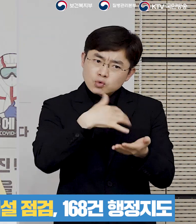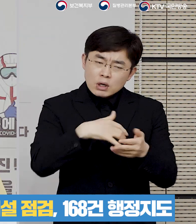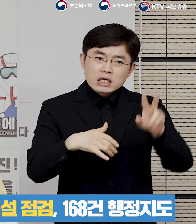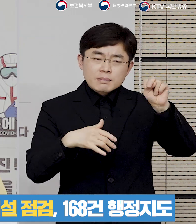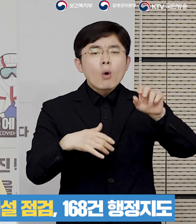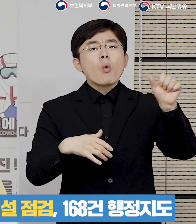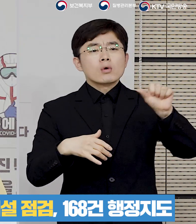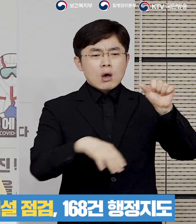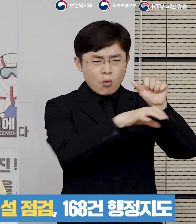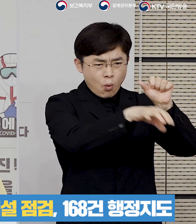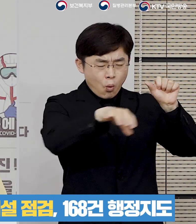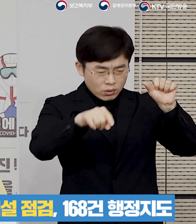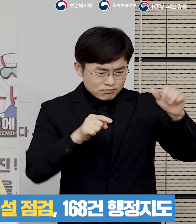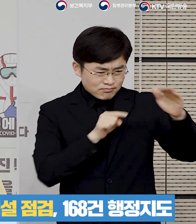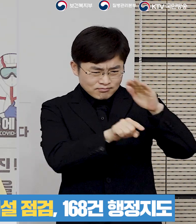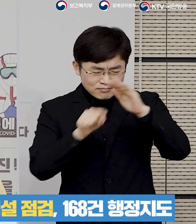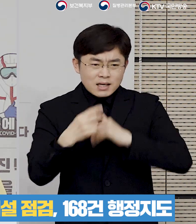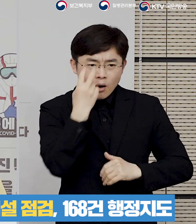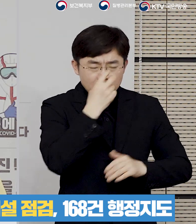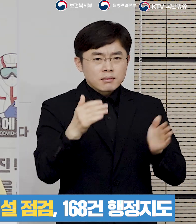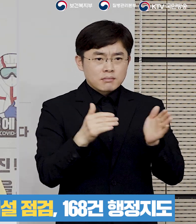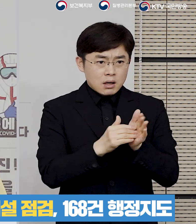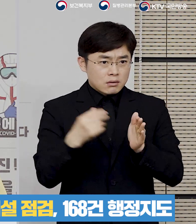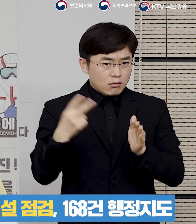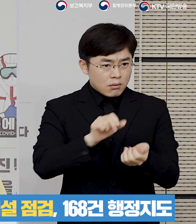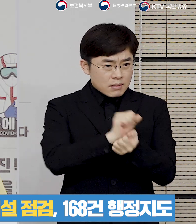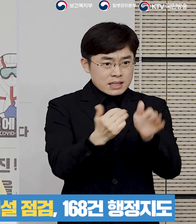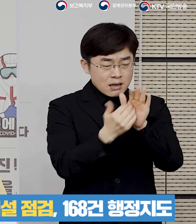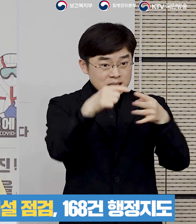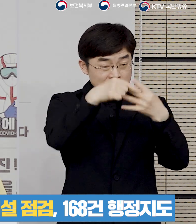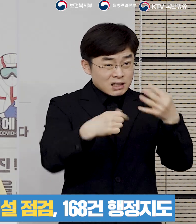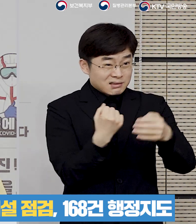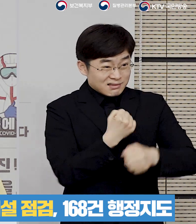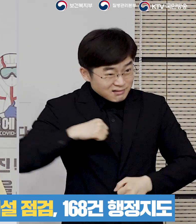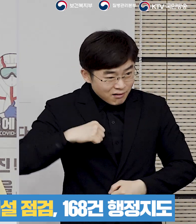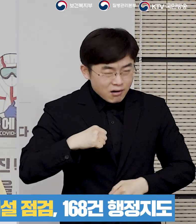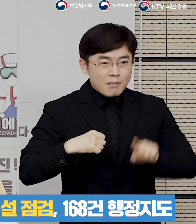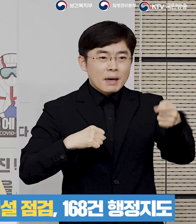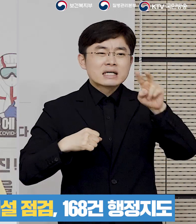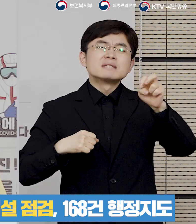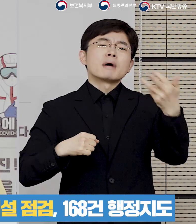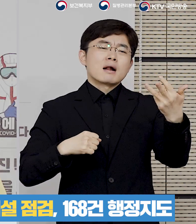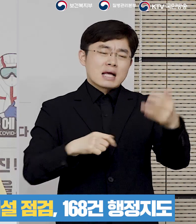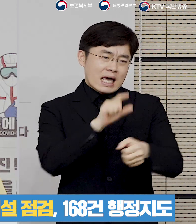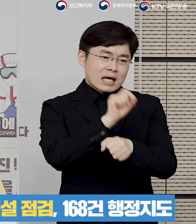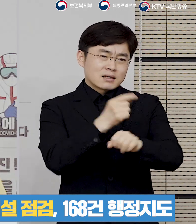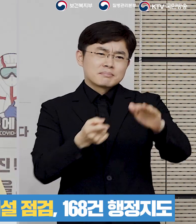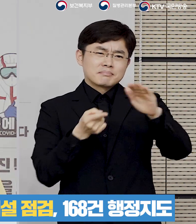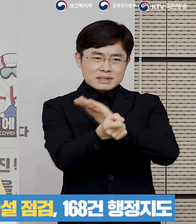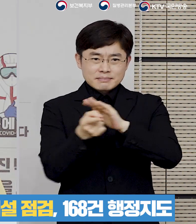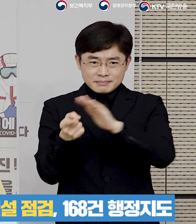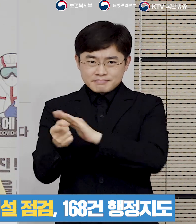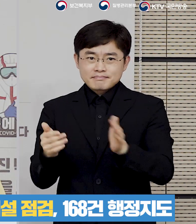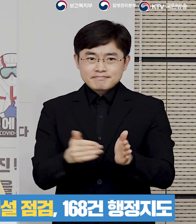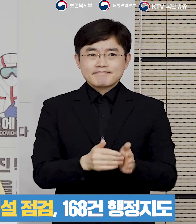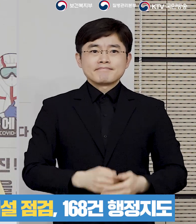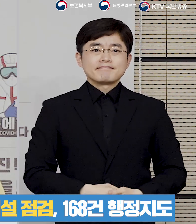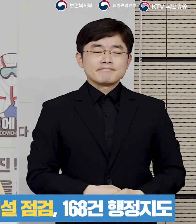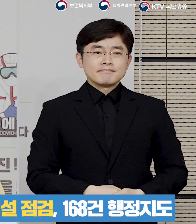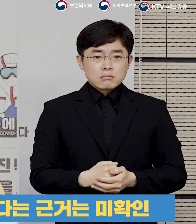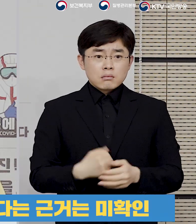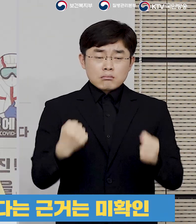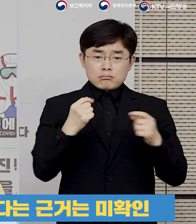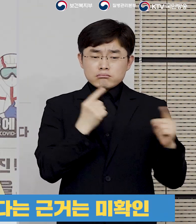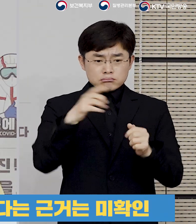등 2만 5천 개 시설을 점검하였고 방역 수칙을 위반한 128건에 대해 행정지도를